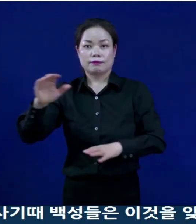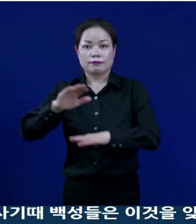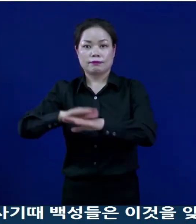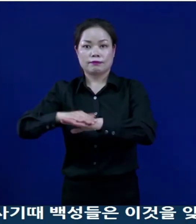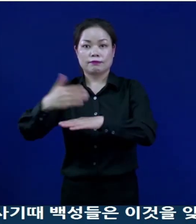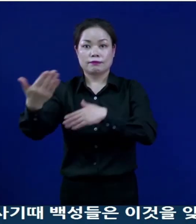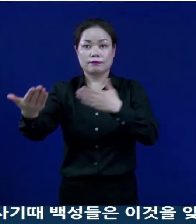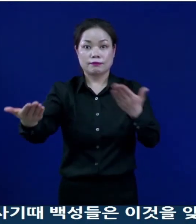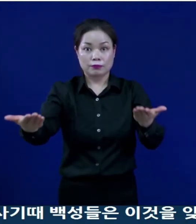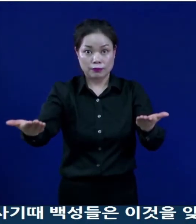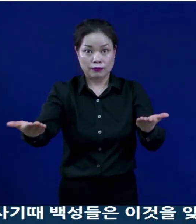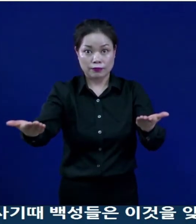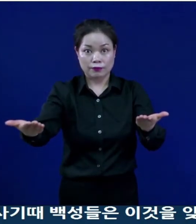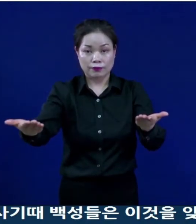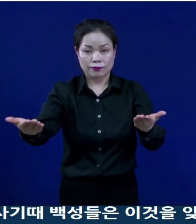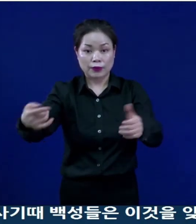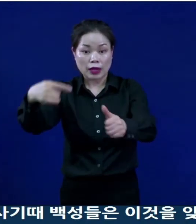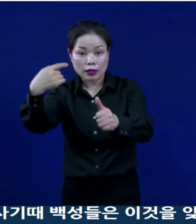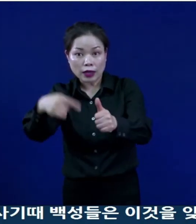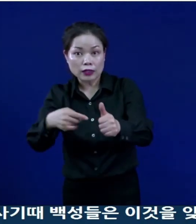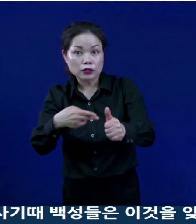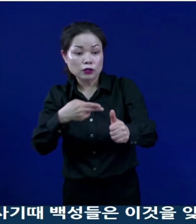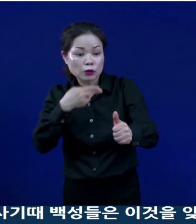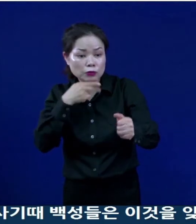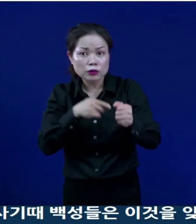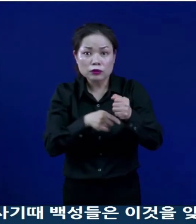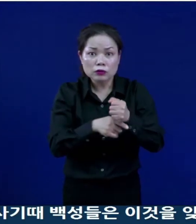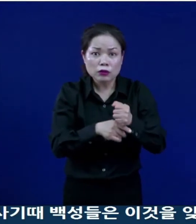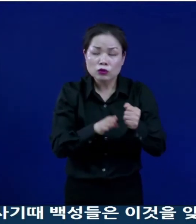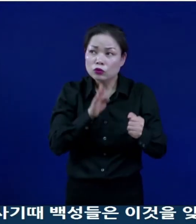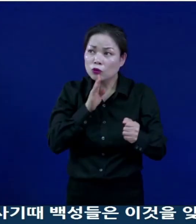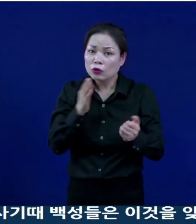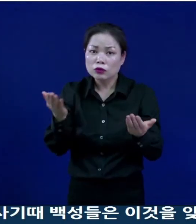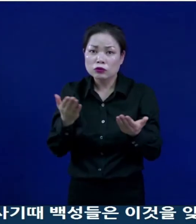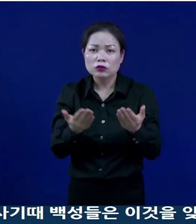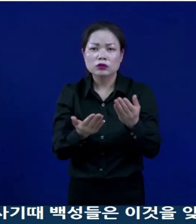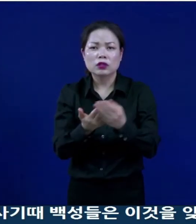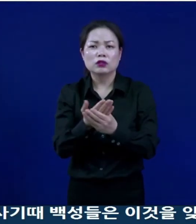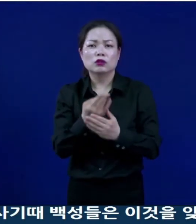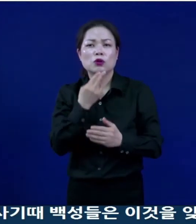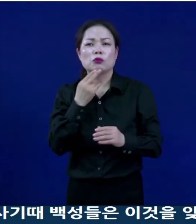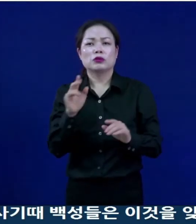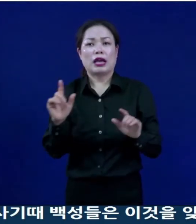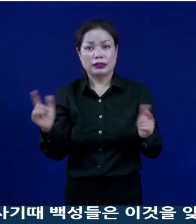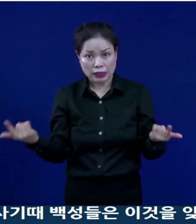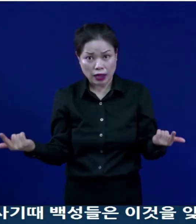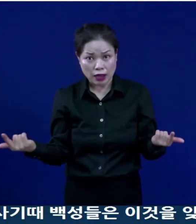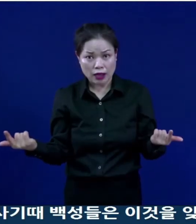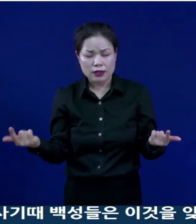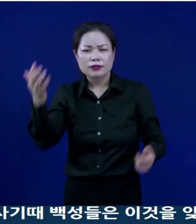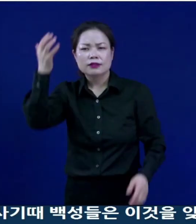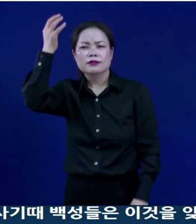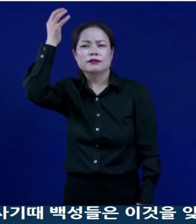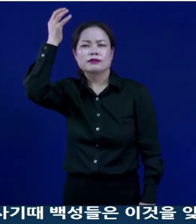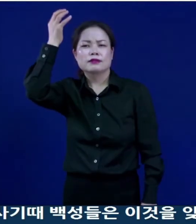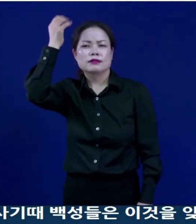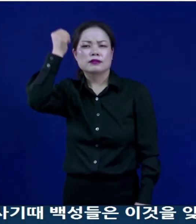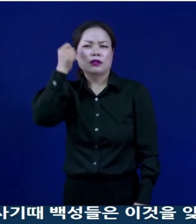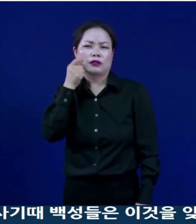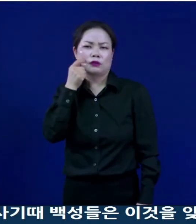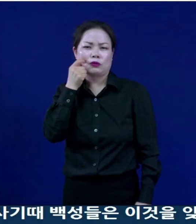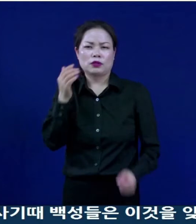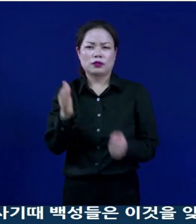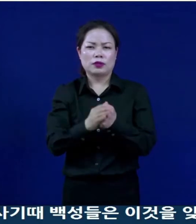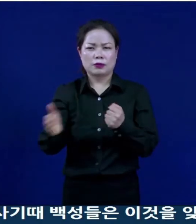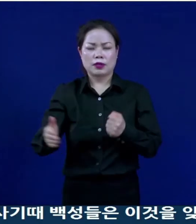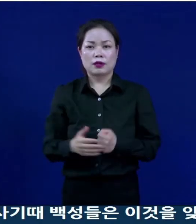팔과. 가르칠 것이 없는 이유는 정말 아무 일도 일어나지 않은 것이 아니라 기억하지 못하기